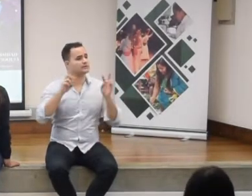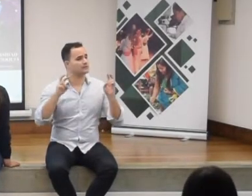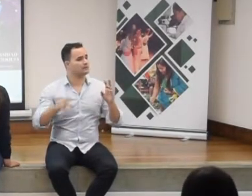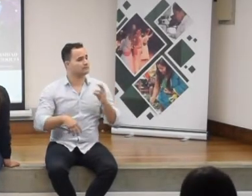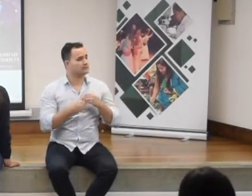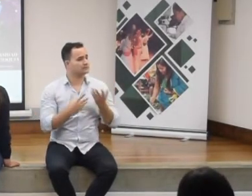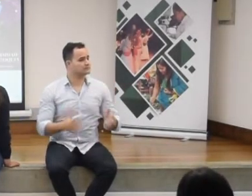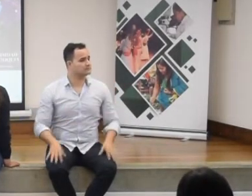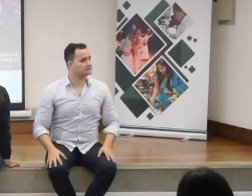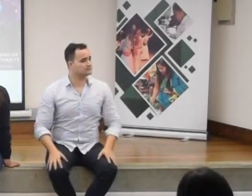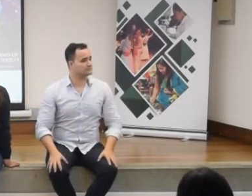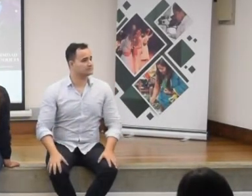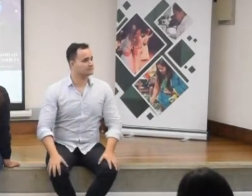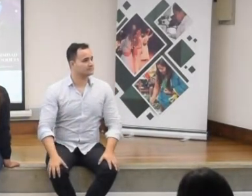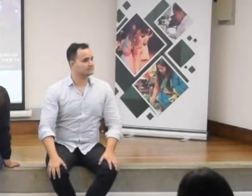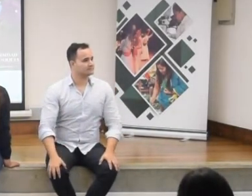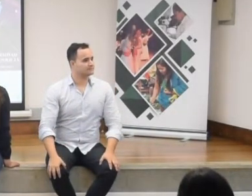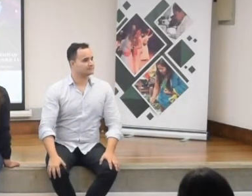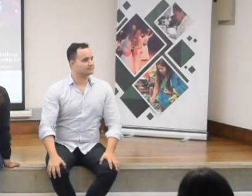Estábamos hablando